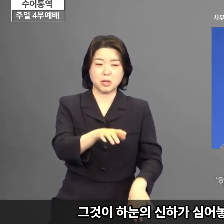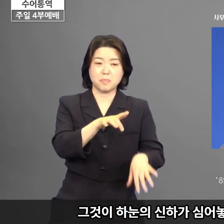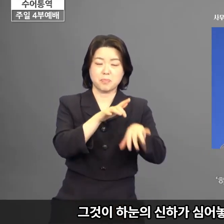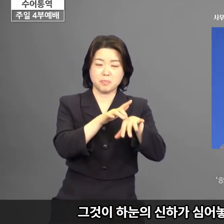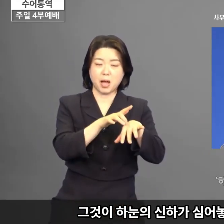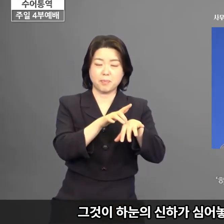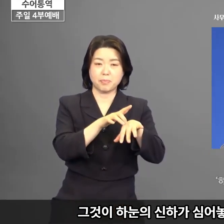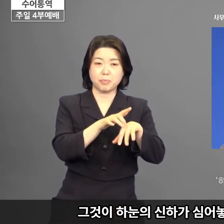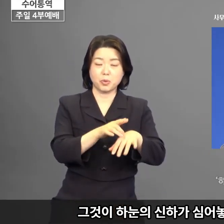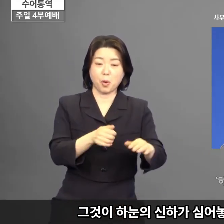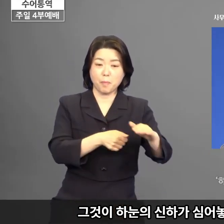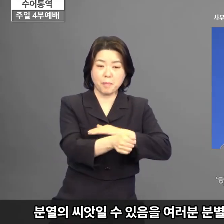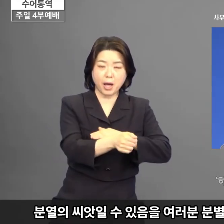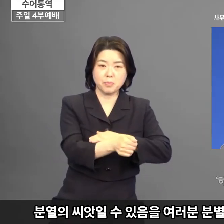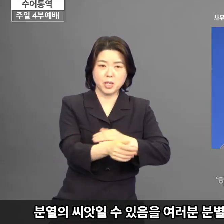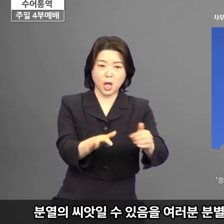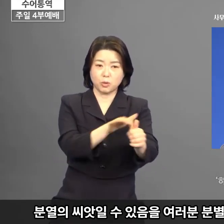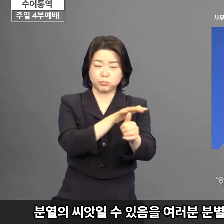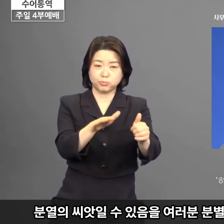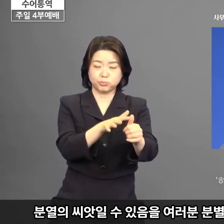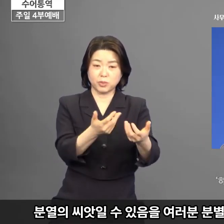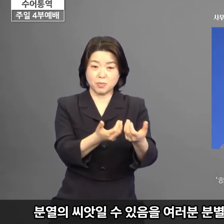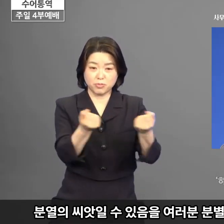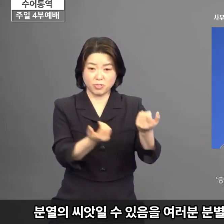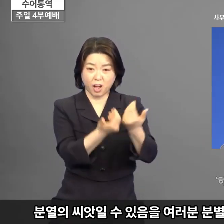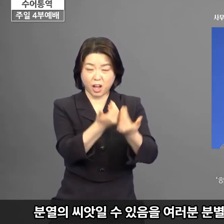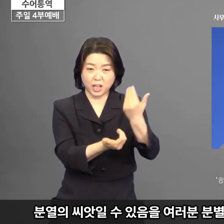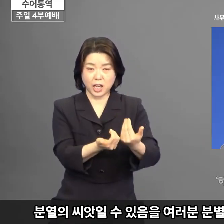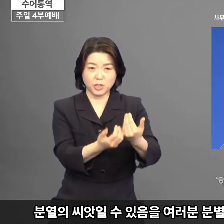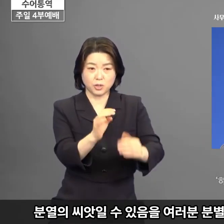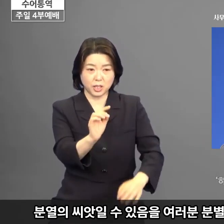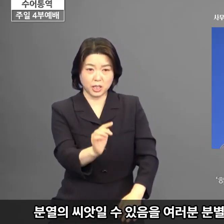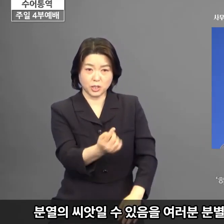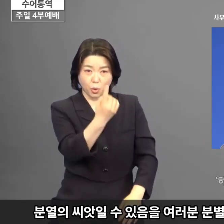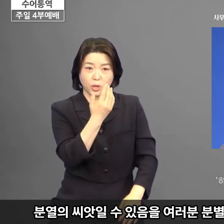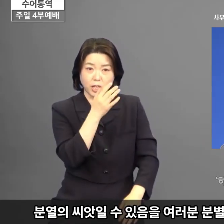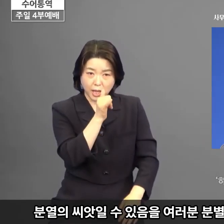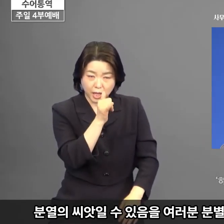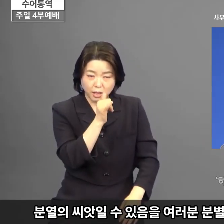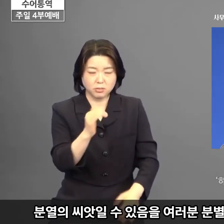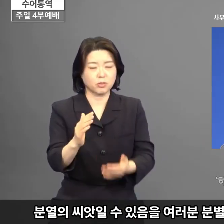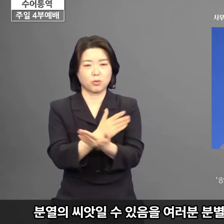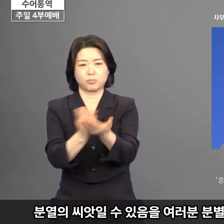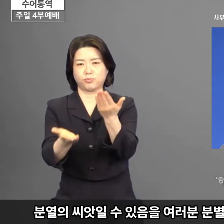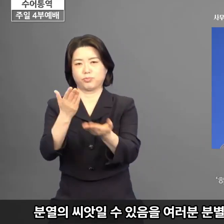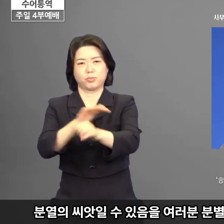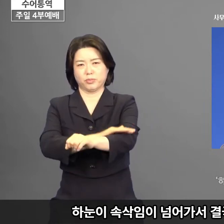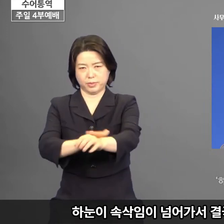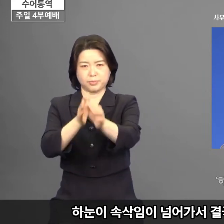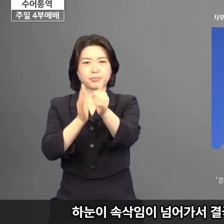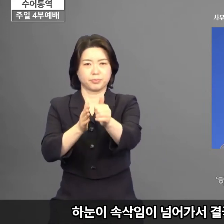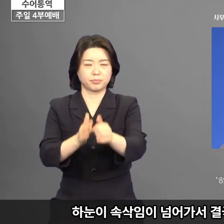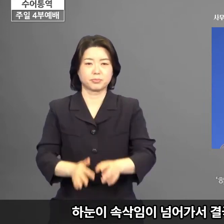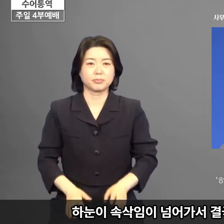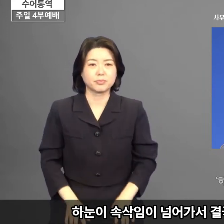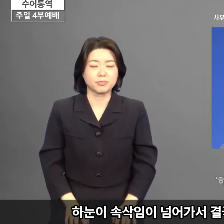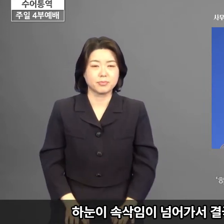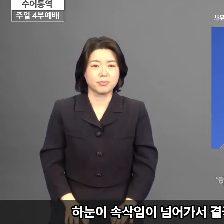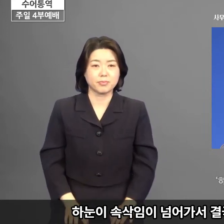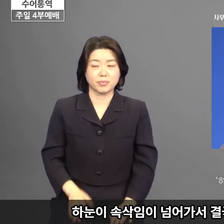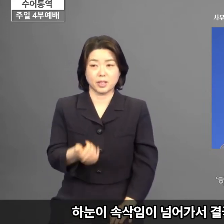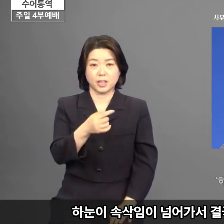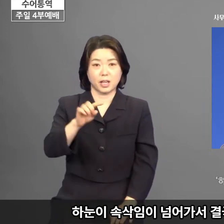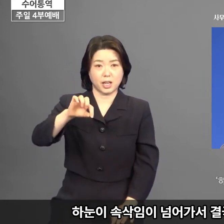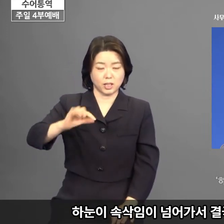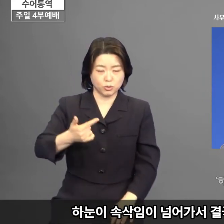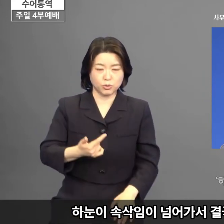뱀이 심어놓은 분열의 씨앗일 수 있음을 여러분 분별하시는 여러분 되시길 축복합니다. 한운이